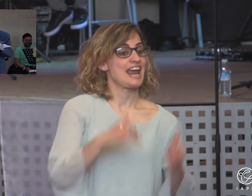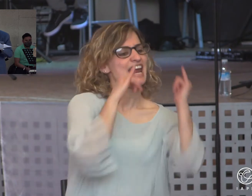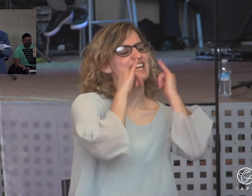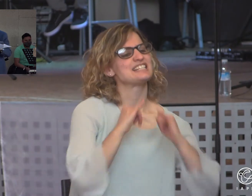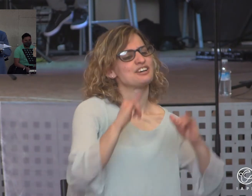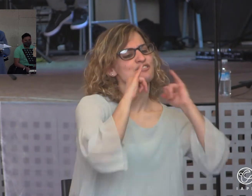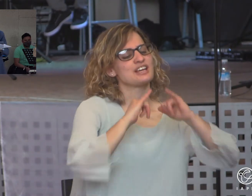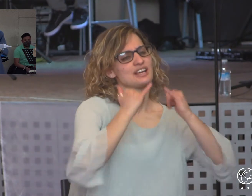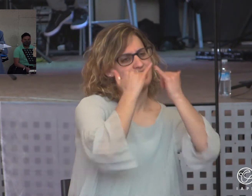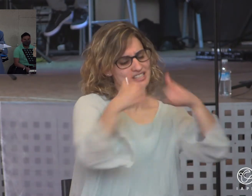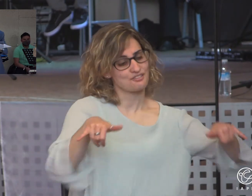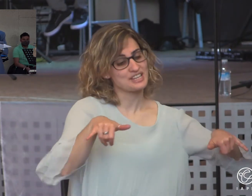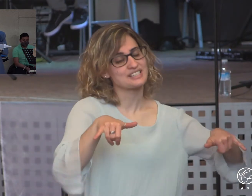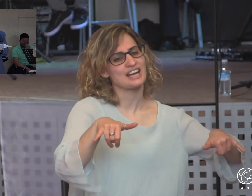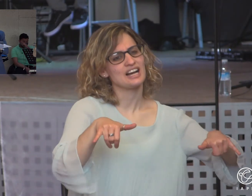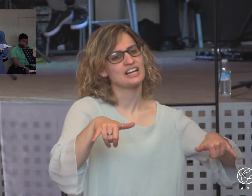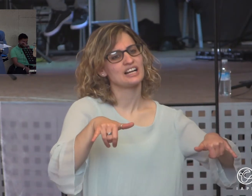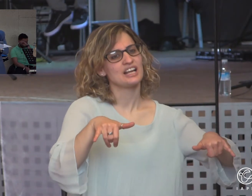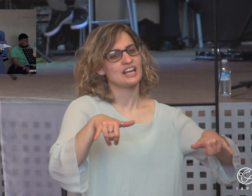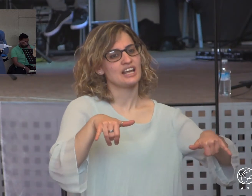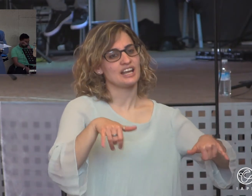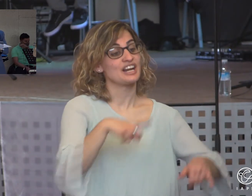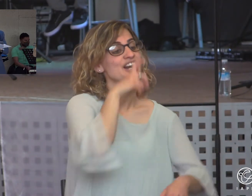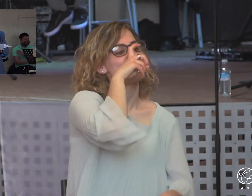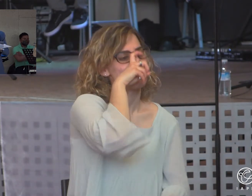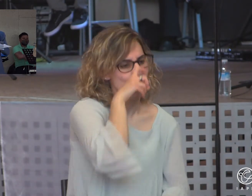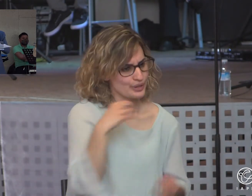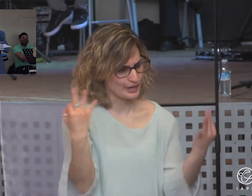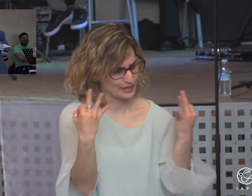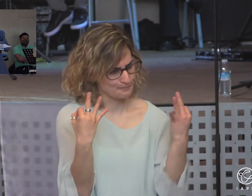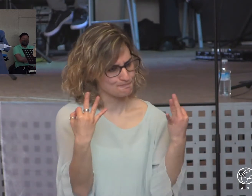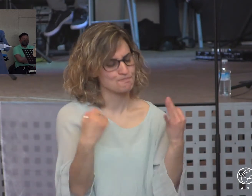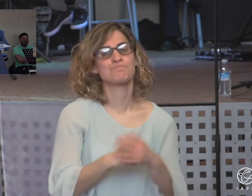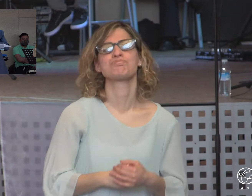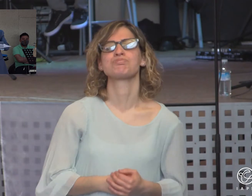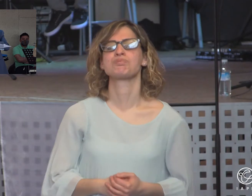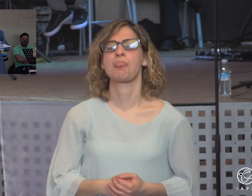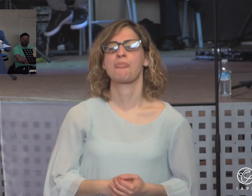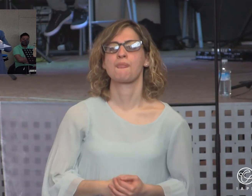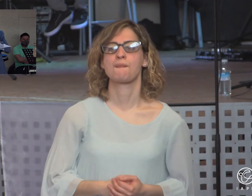lo podéis leer en Éxodo 12, en el 27,